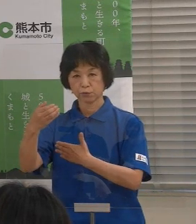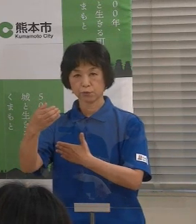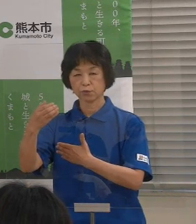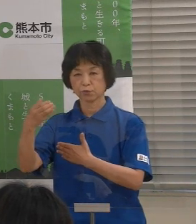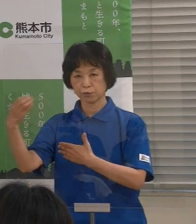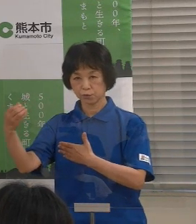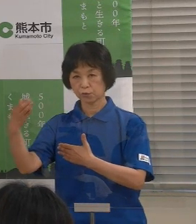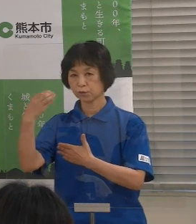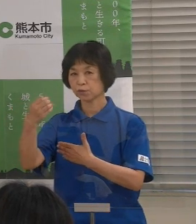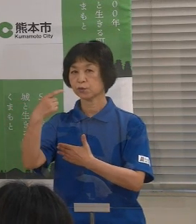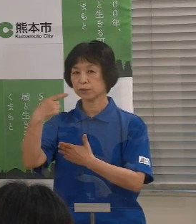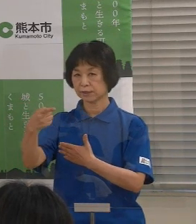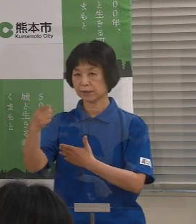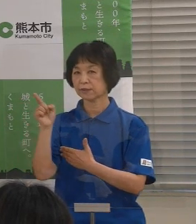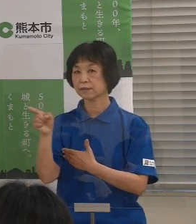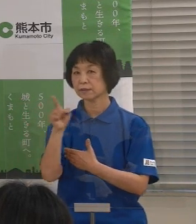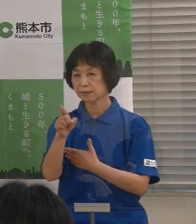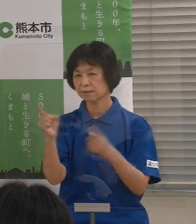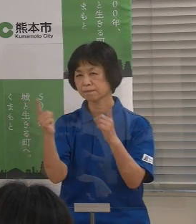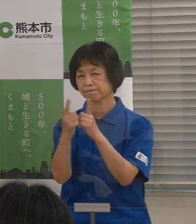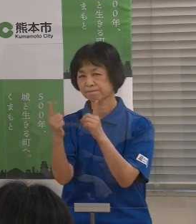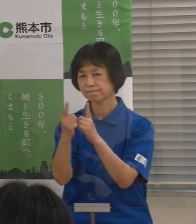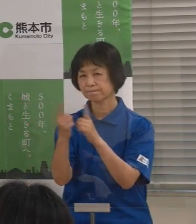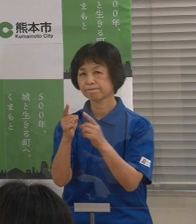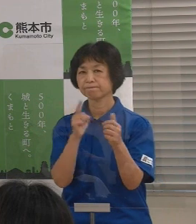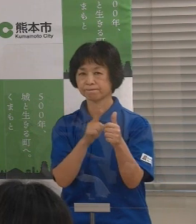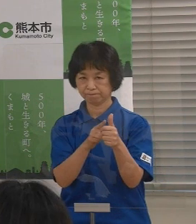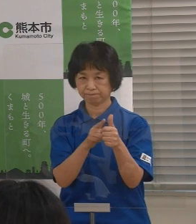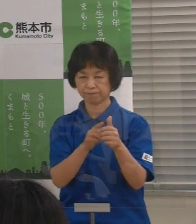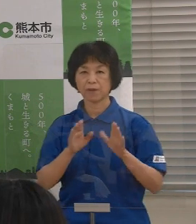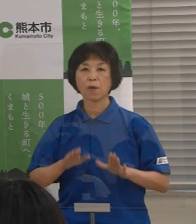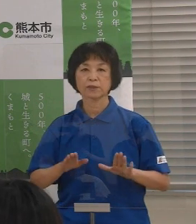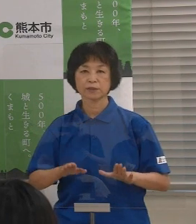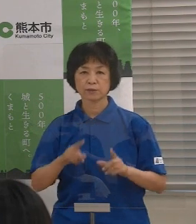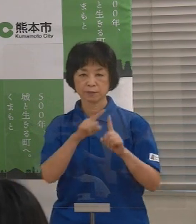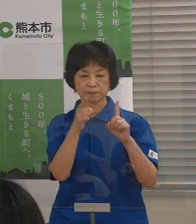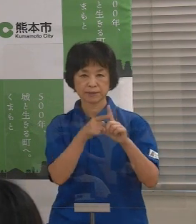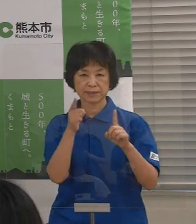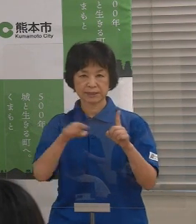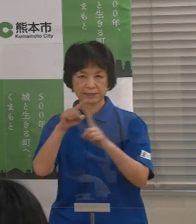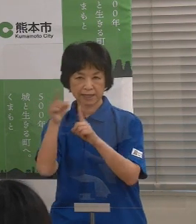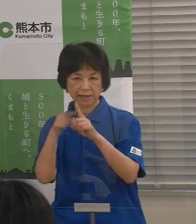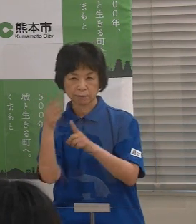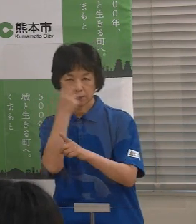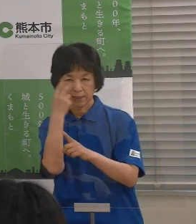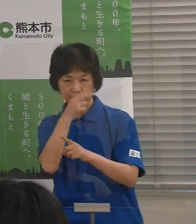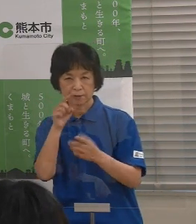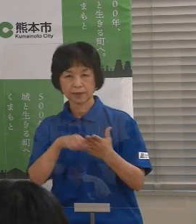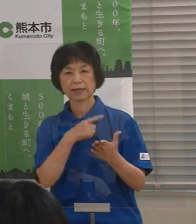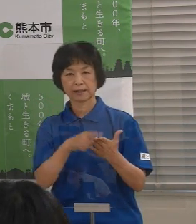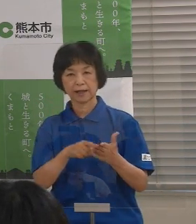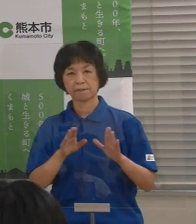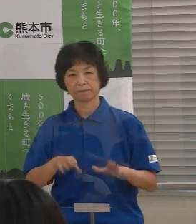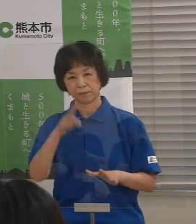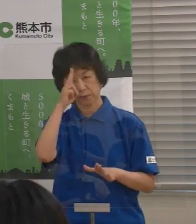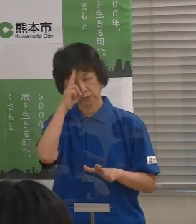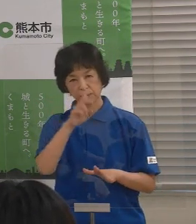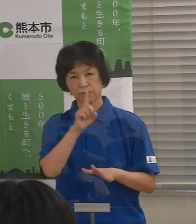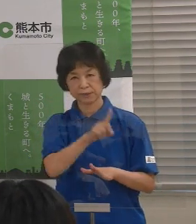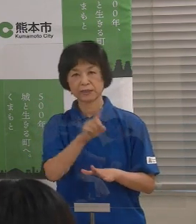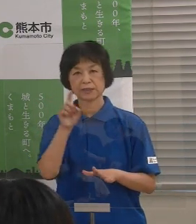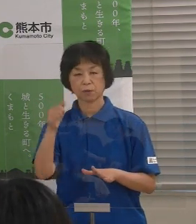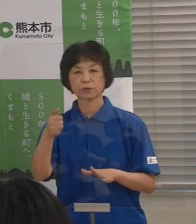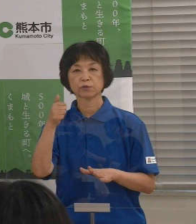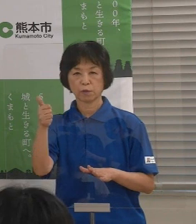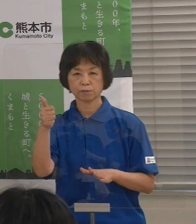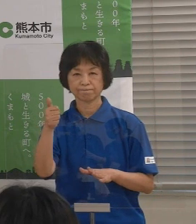91例目の濃厚接触者として本日 PCR 検査を行った結果、13時55分に陽性